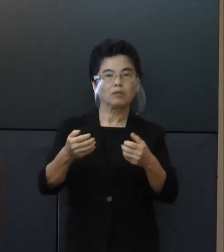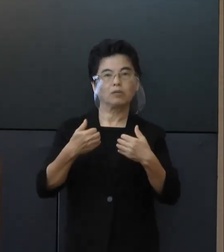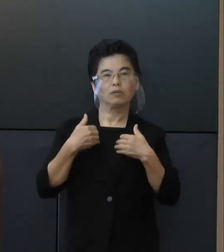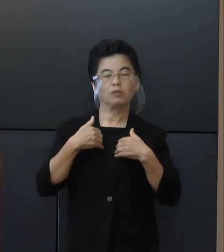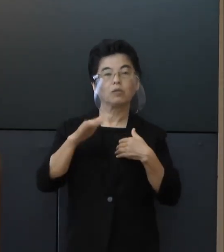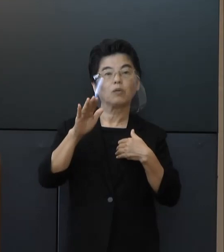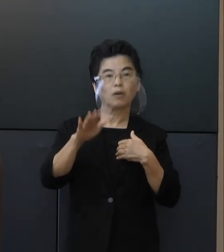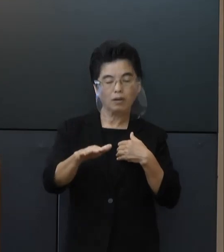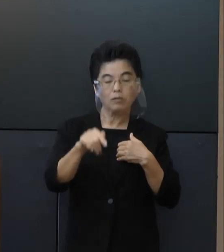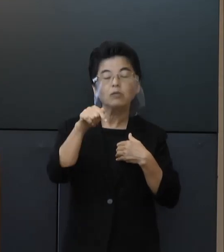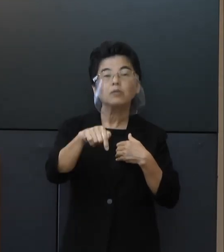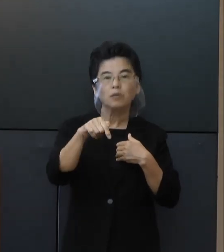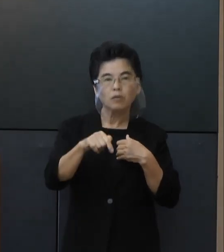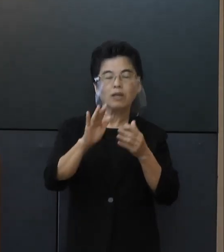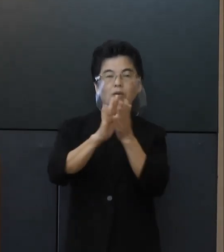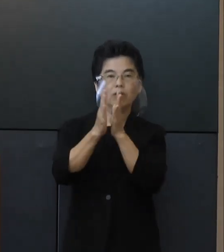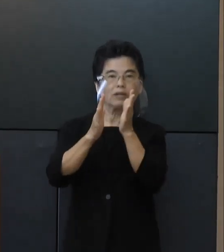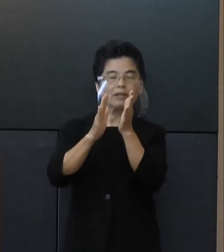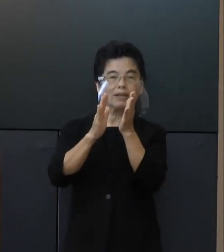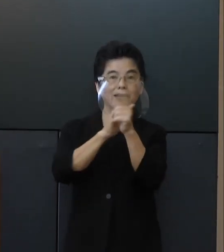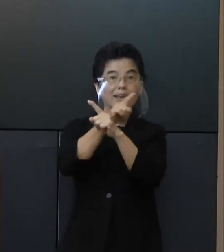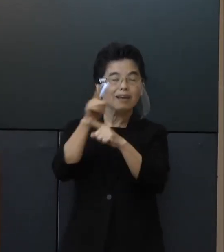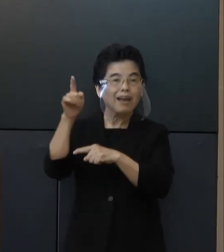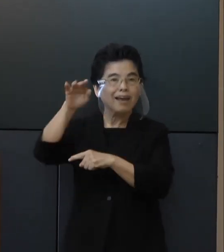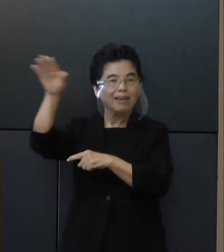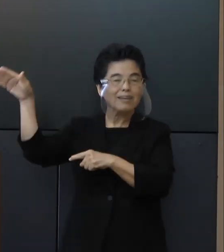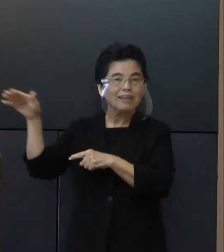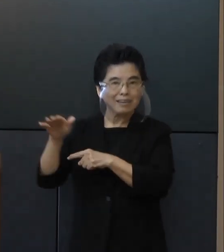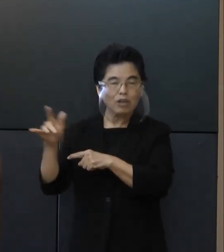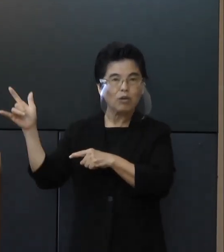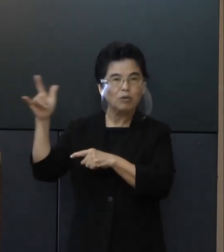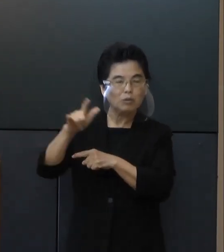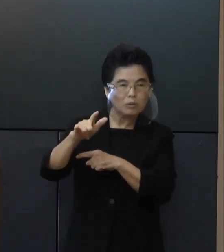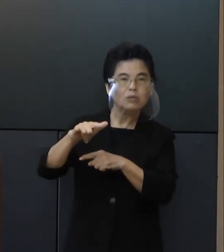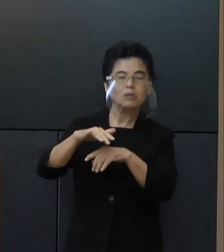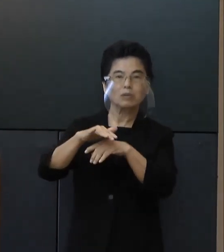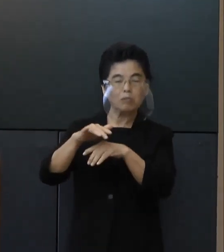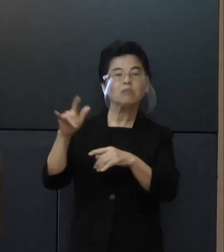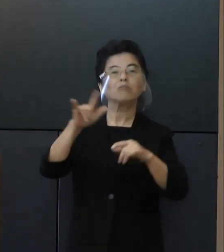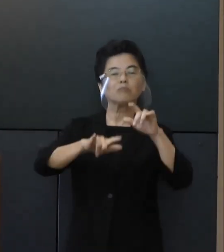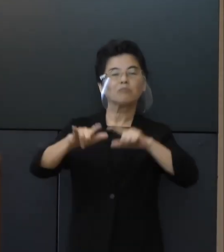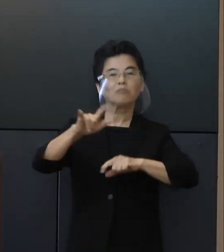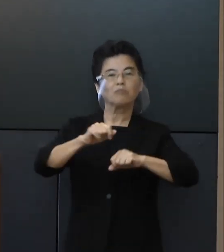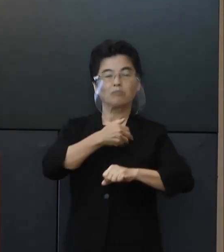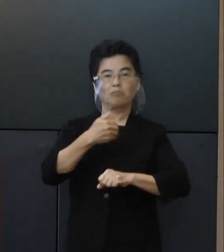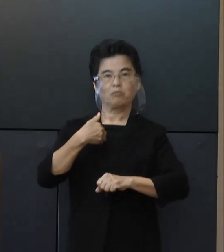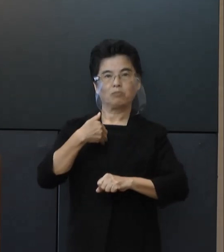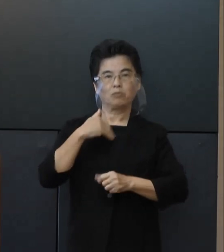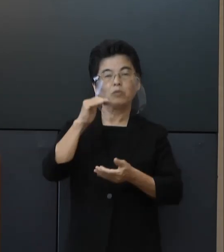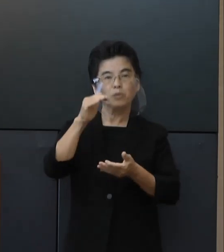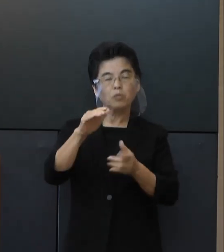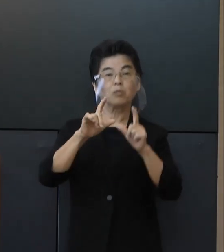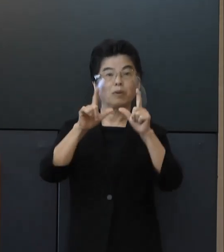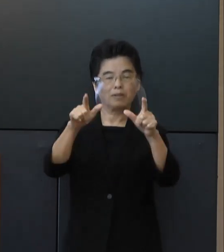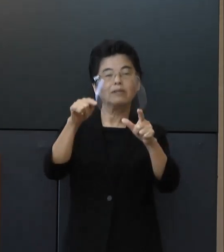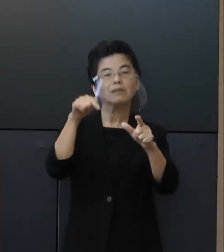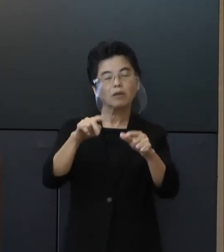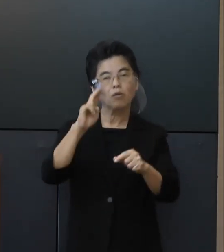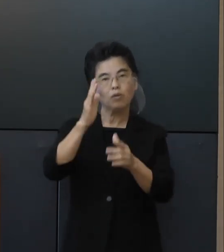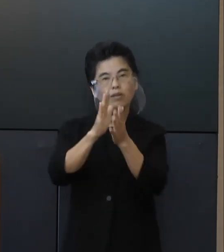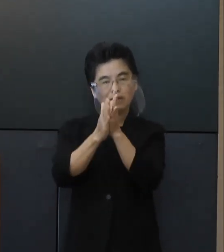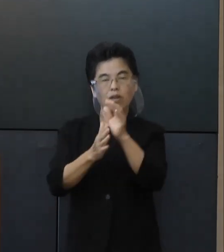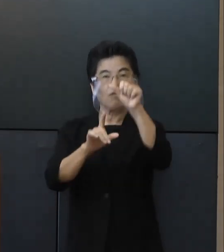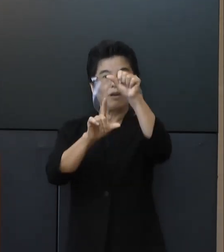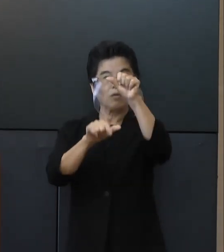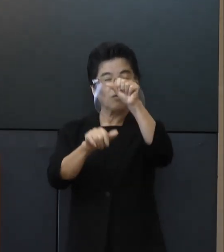。その上で県外の渡航自粛を全面解除する理由ですが、まあ沖縄県では5月